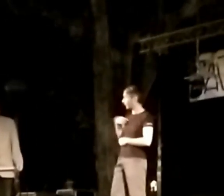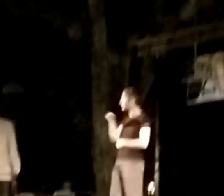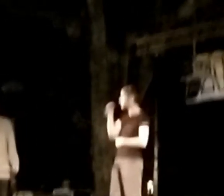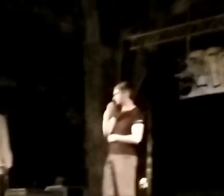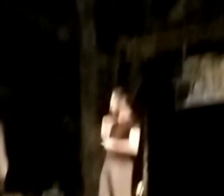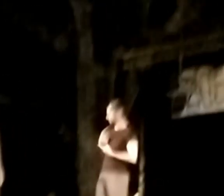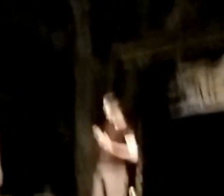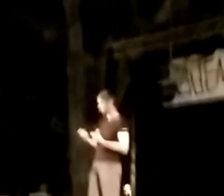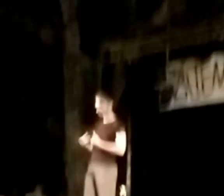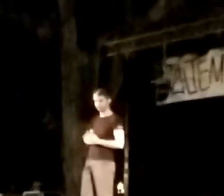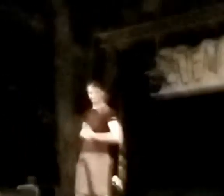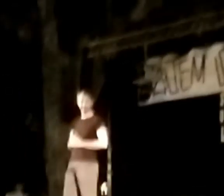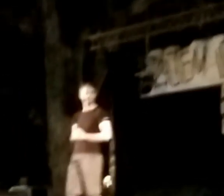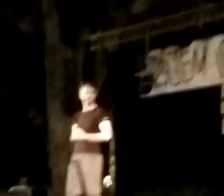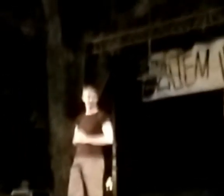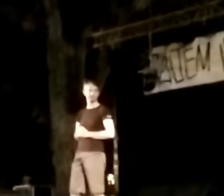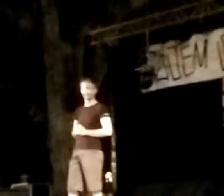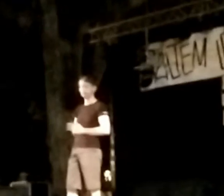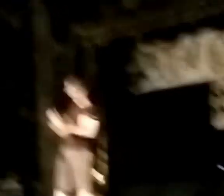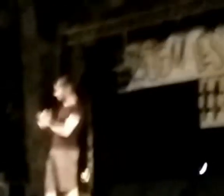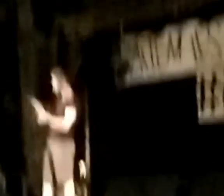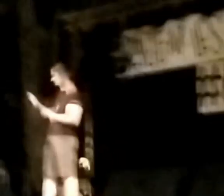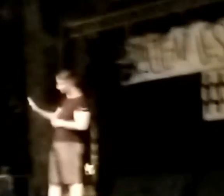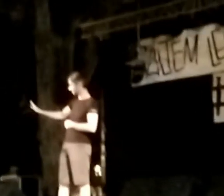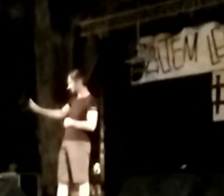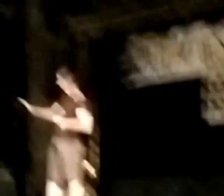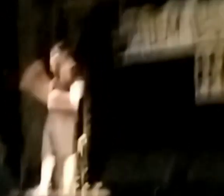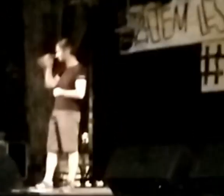i... Un moment.